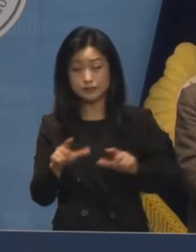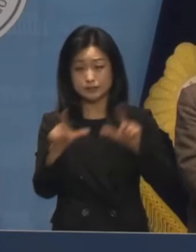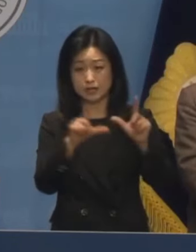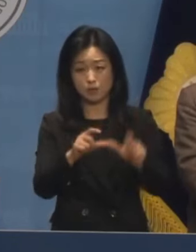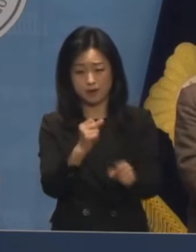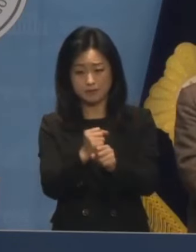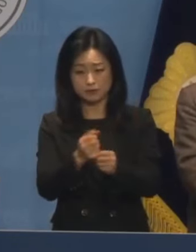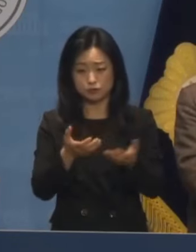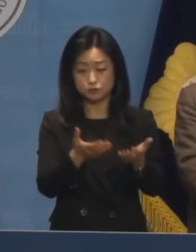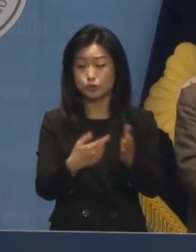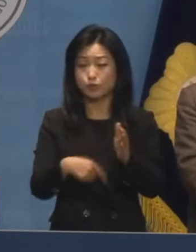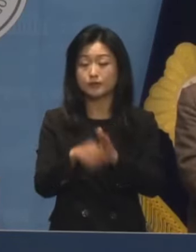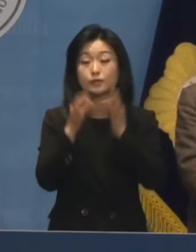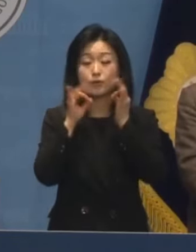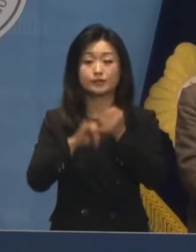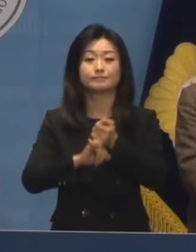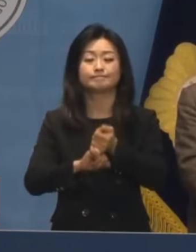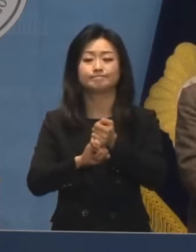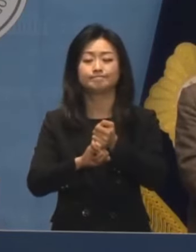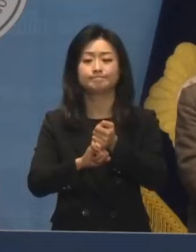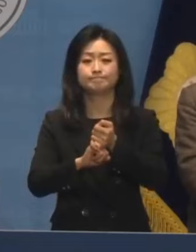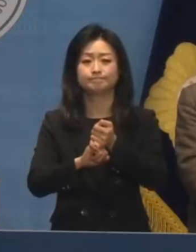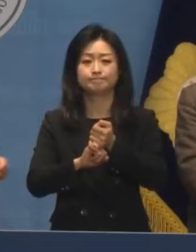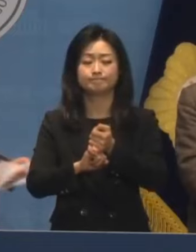발전을 위해서 최선을